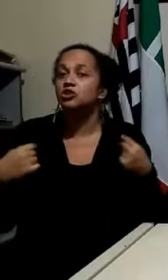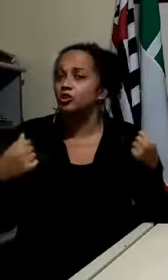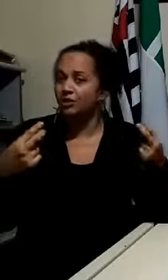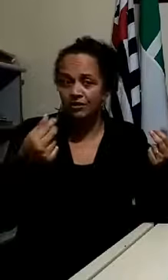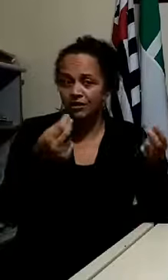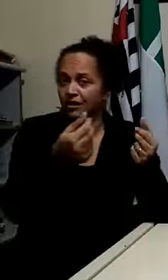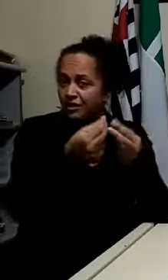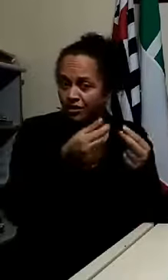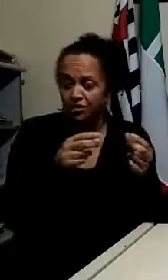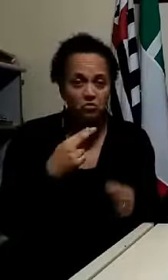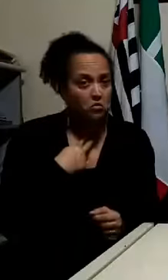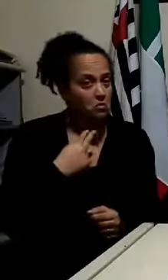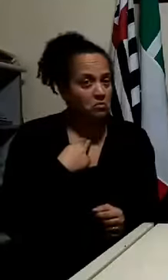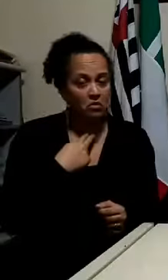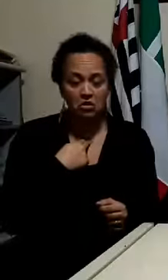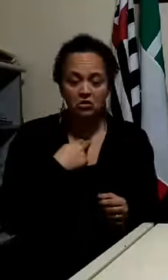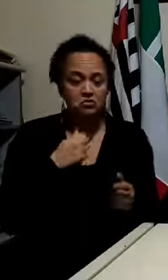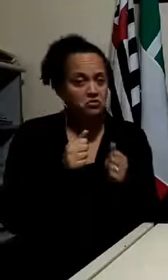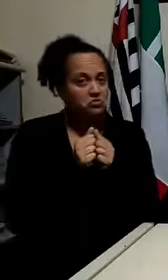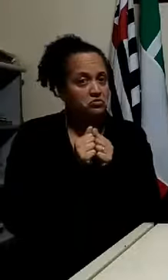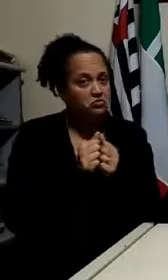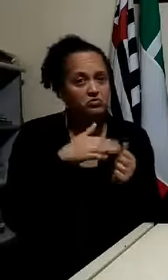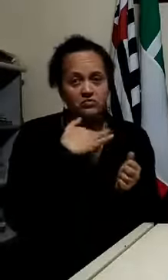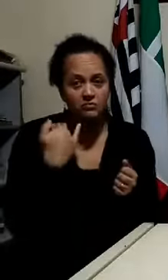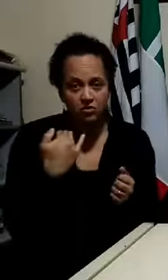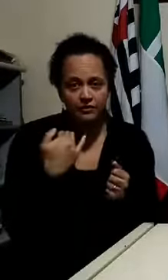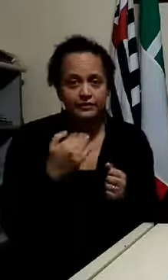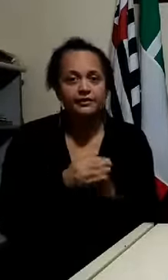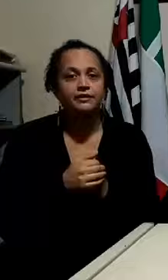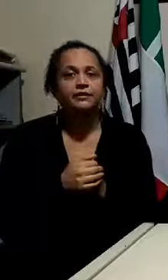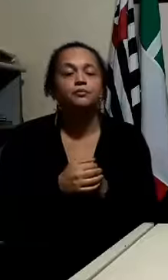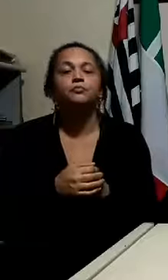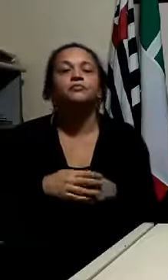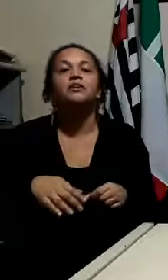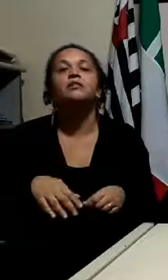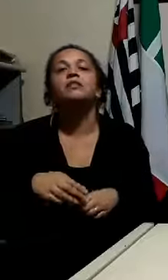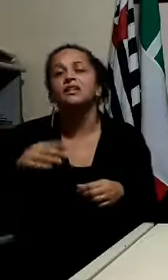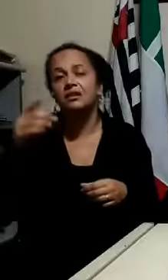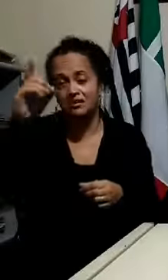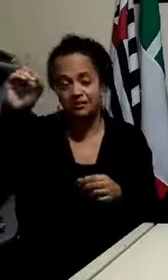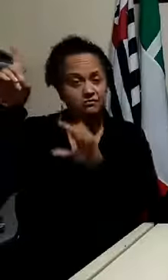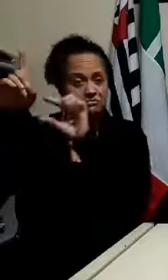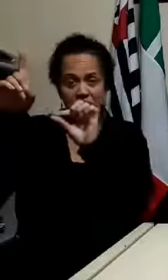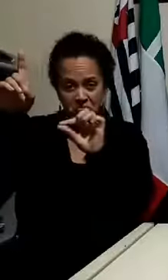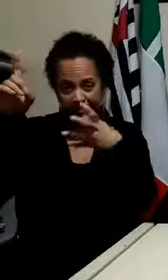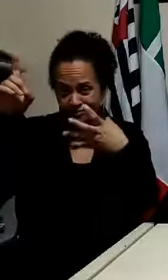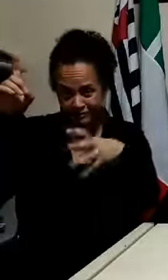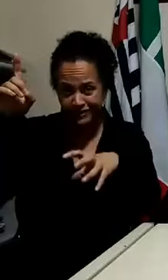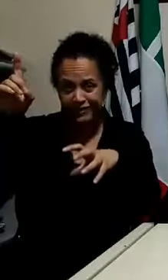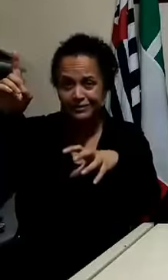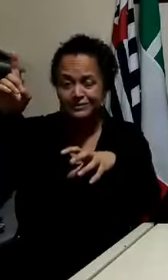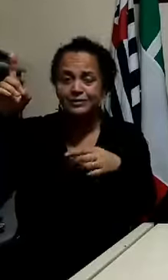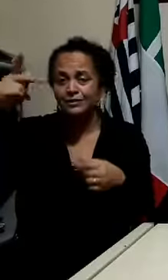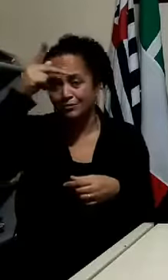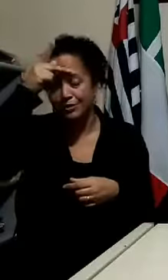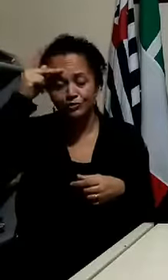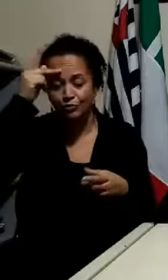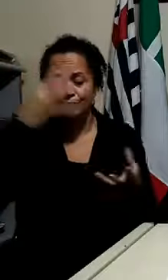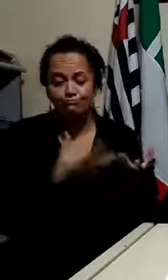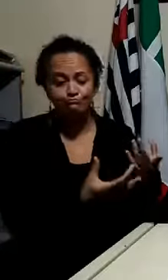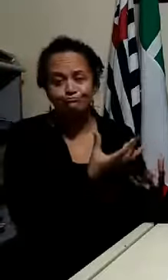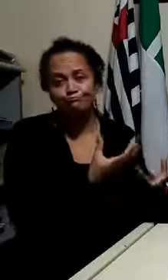quem ficou vivo, ele ainda vai sofrer a condenação eterna no inferno,